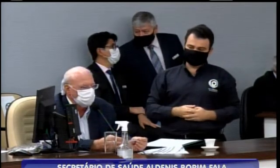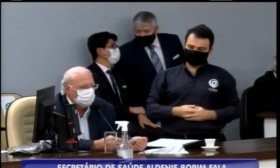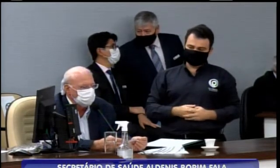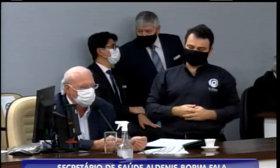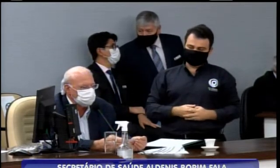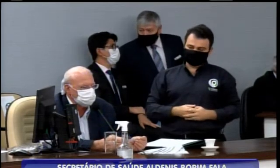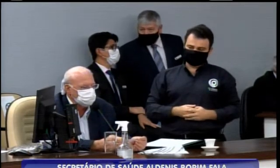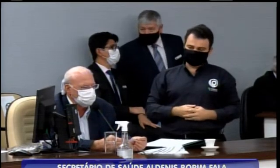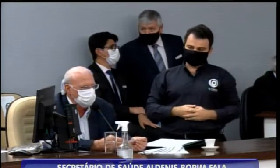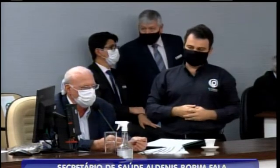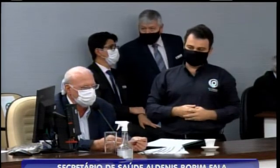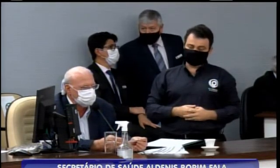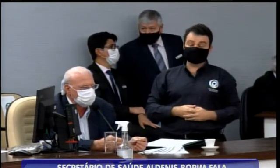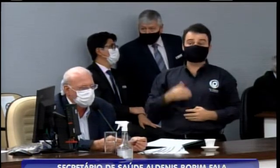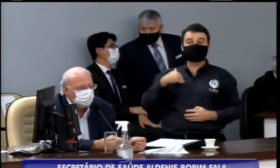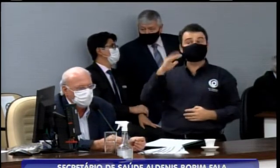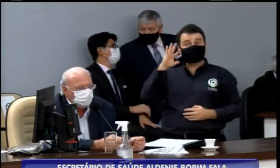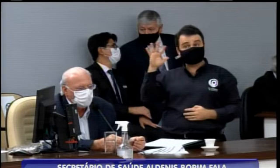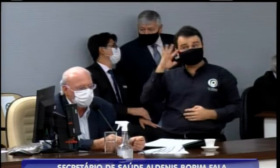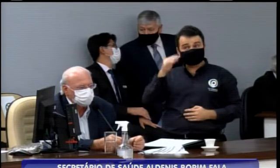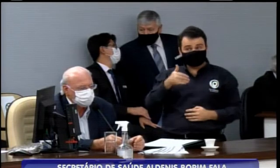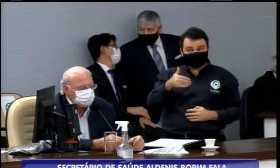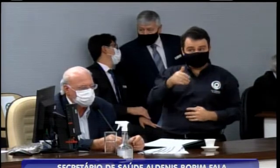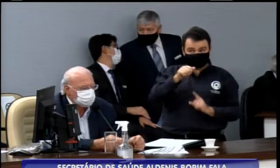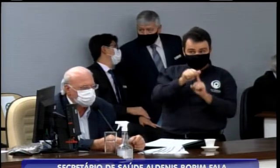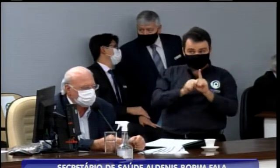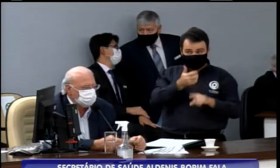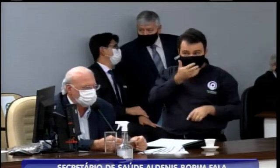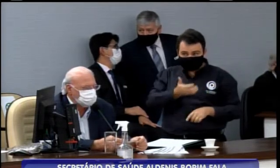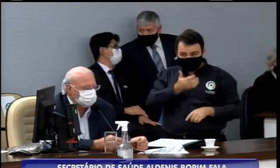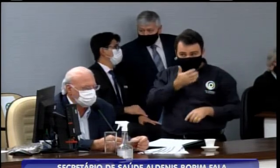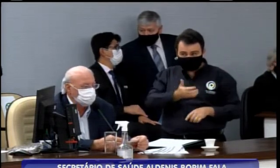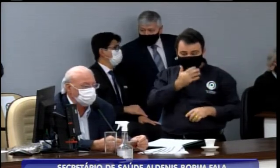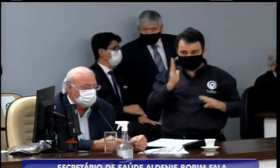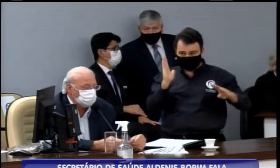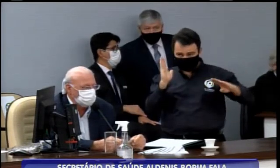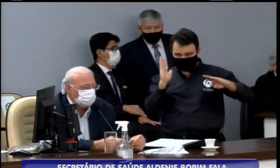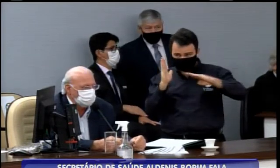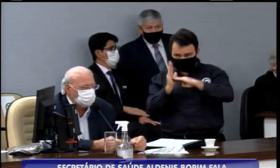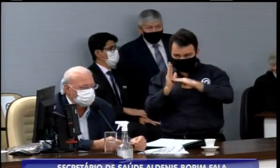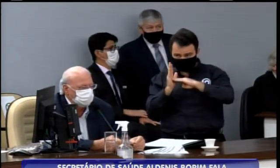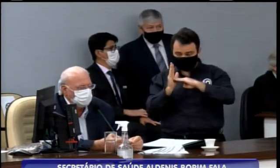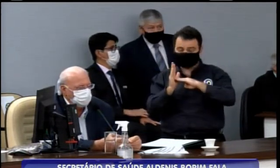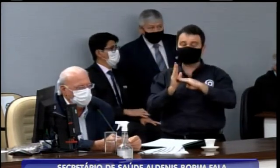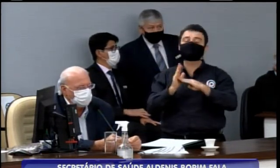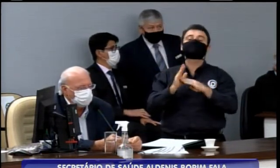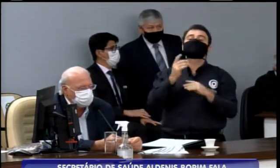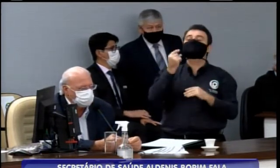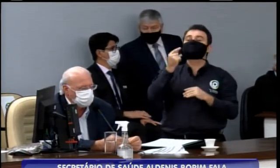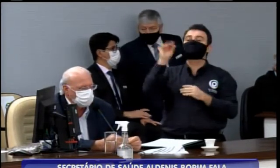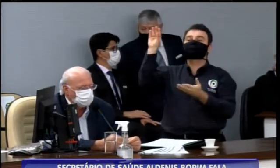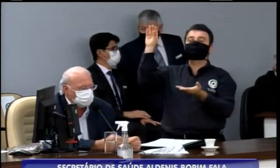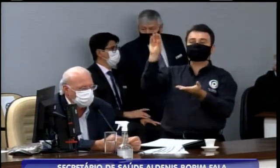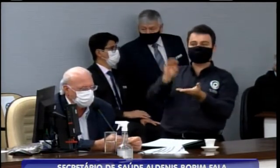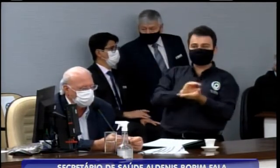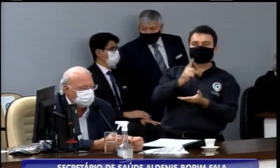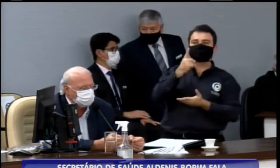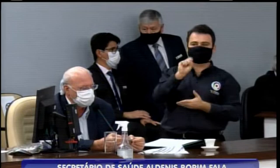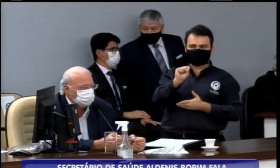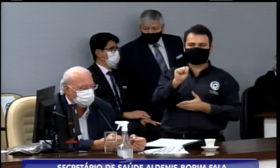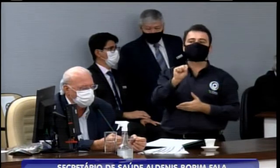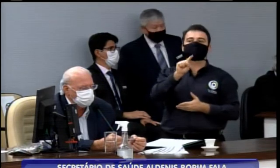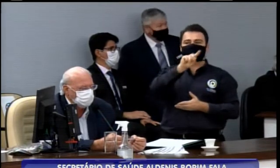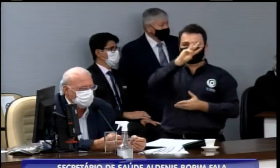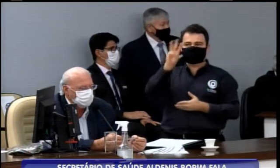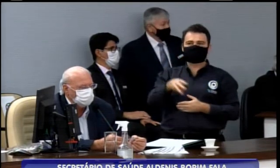final deste mês, esses 18 milhões devem chegar, porque através